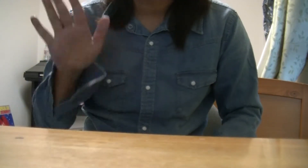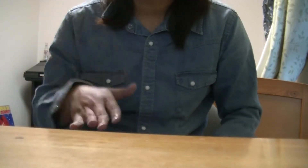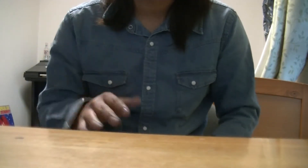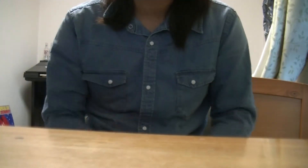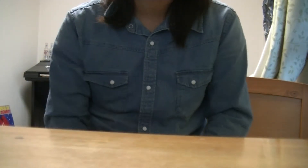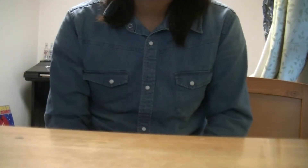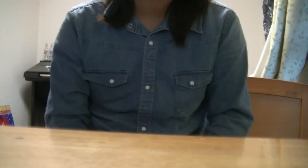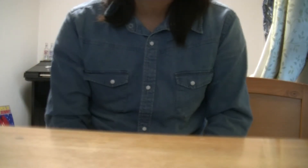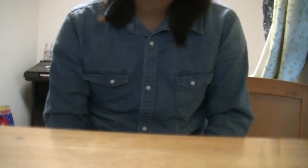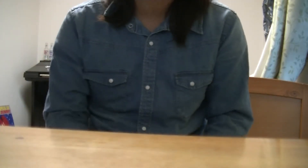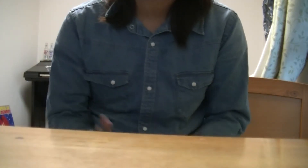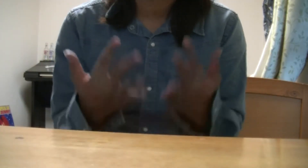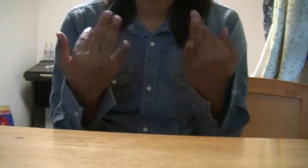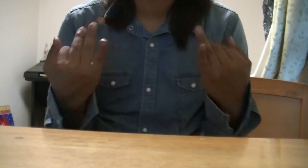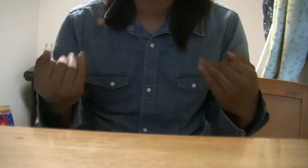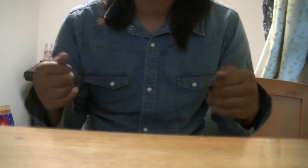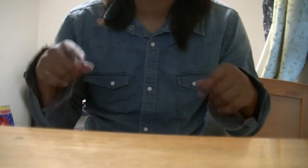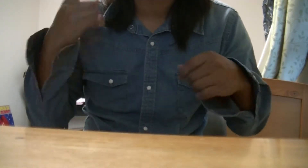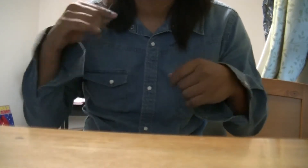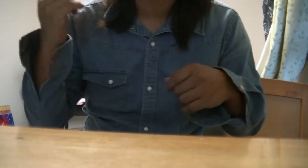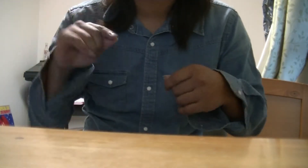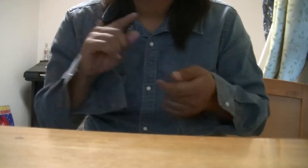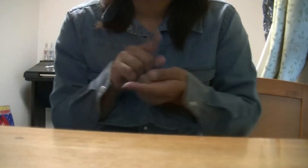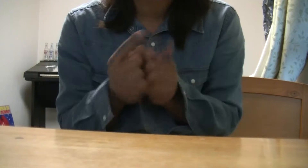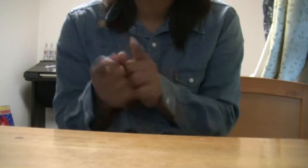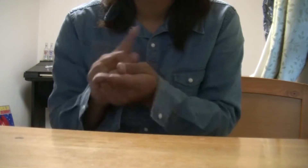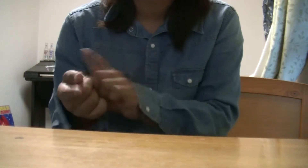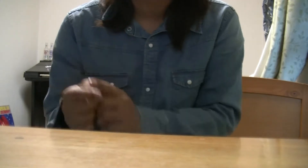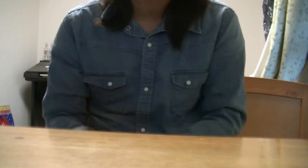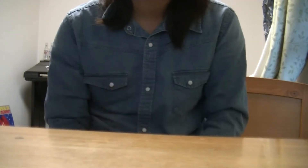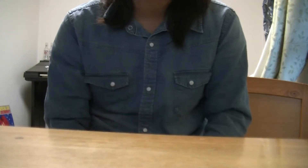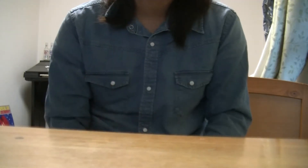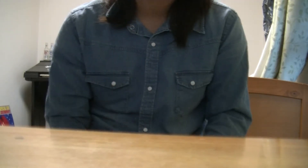ん、何回も絵が切り替わるんですけど、何回やっても僕なんですよ。